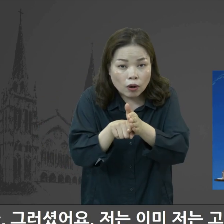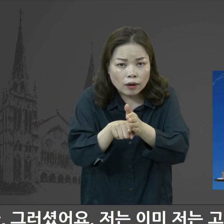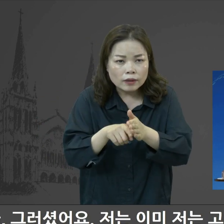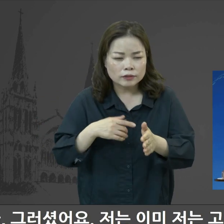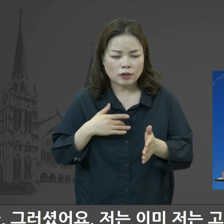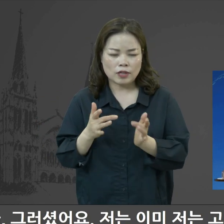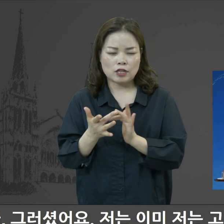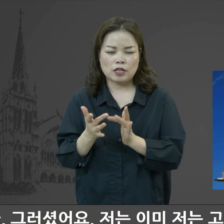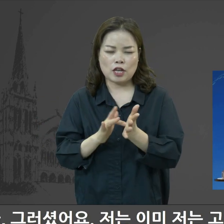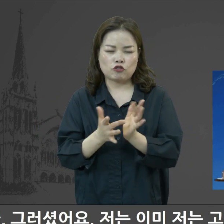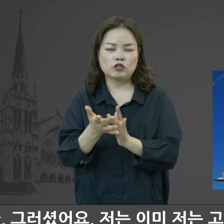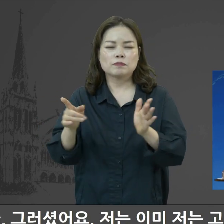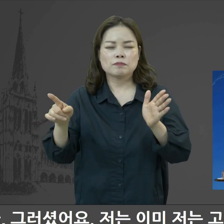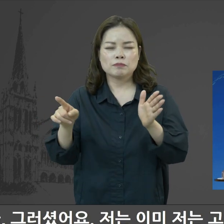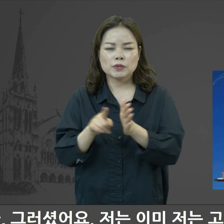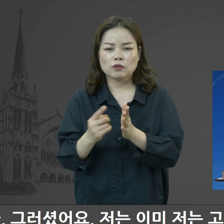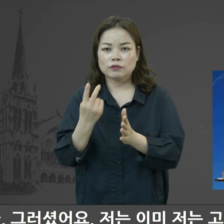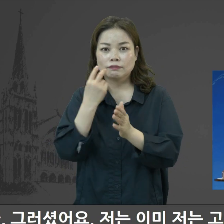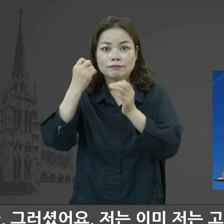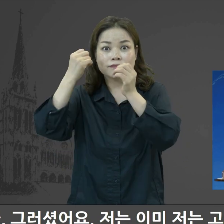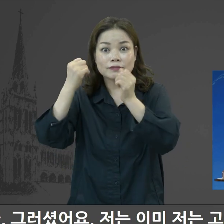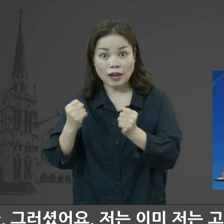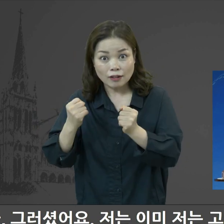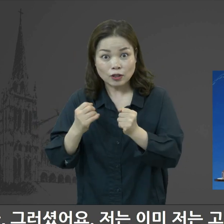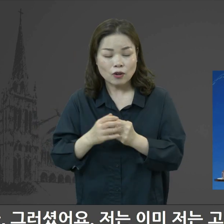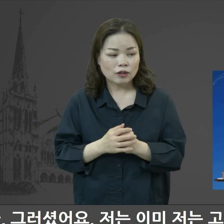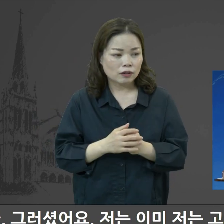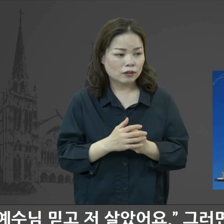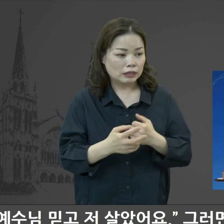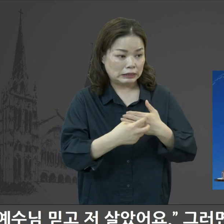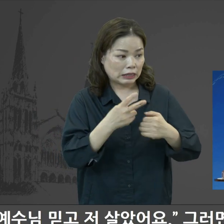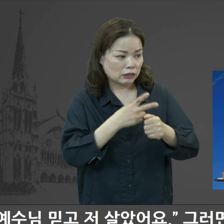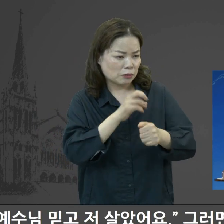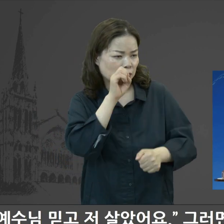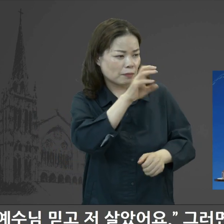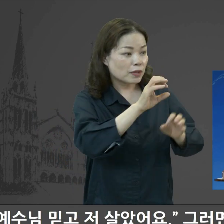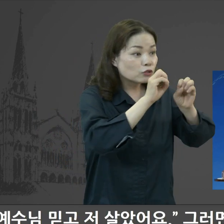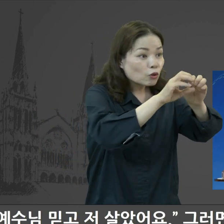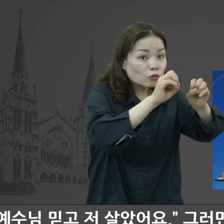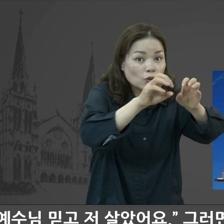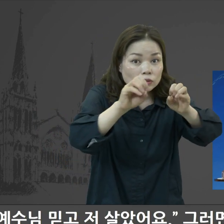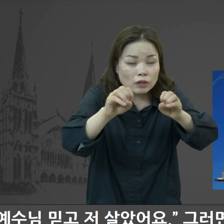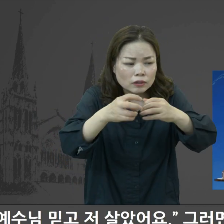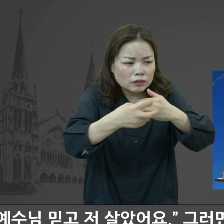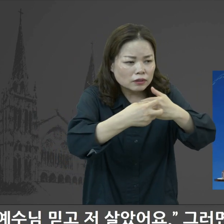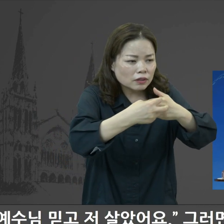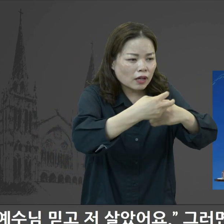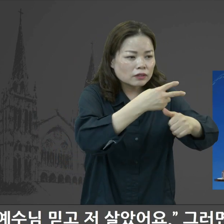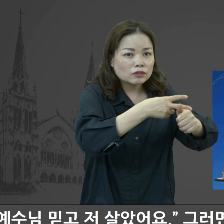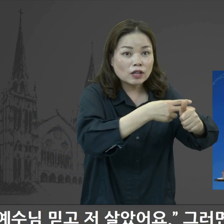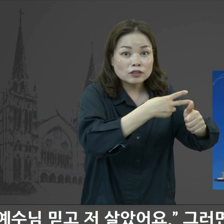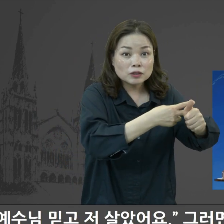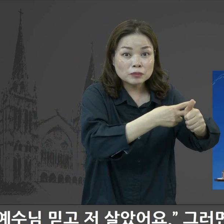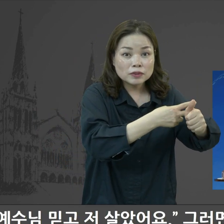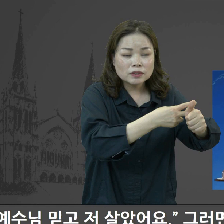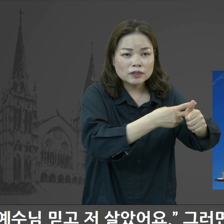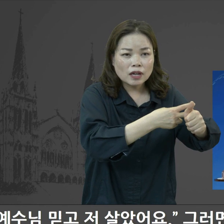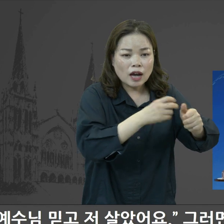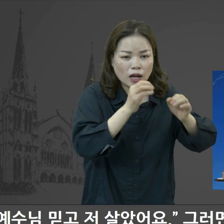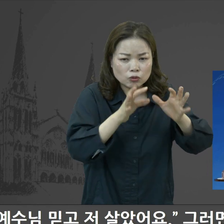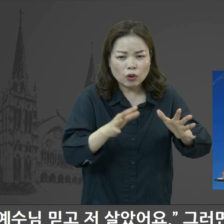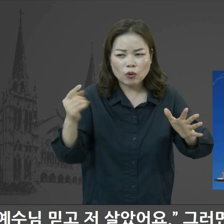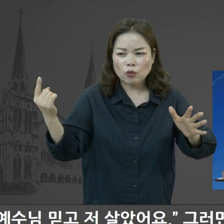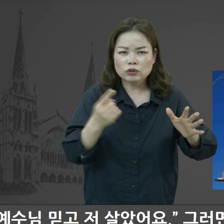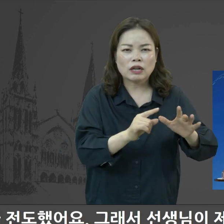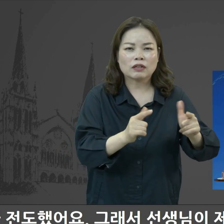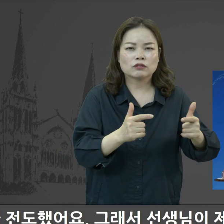저 예수님 믿고 저 살았어요. 그러면서 제가 의사 선생님들한테 제가 전도했어요. 의사 선생님이 제가 한동안 안